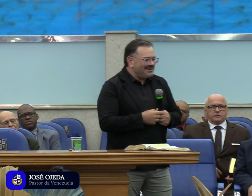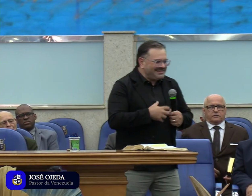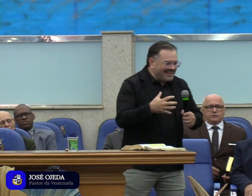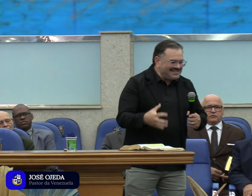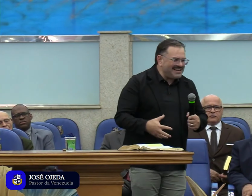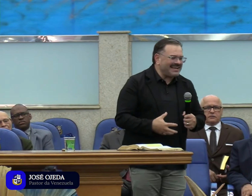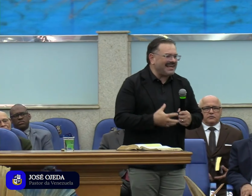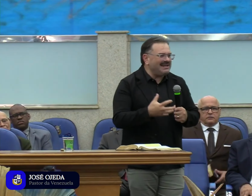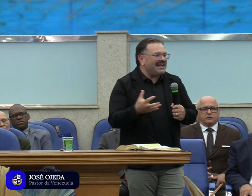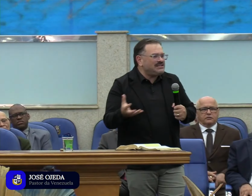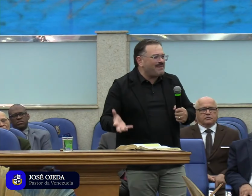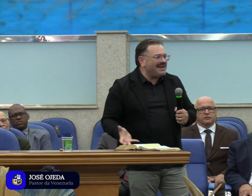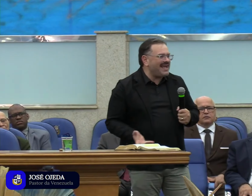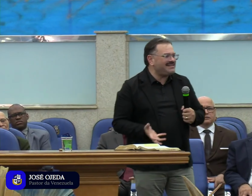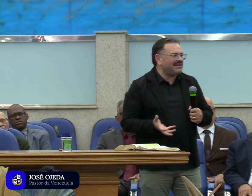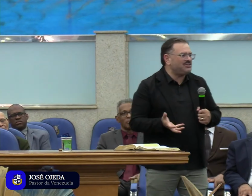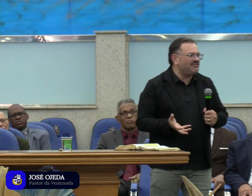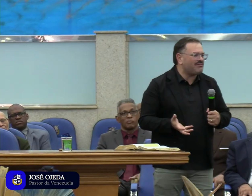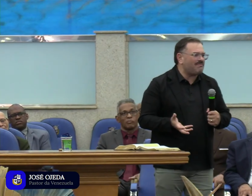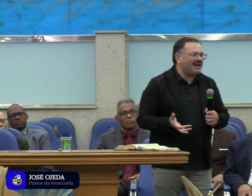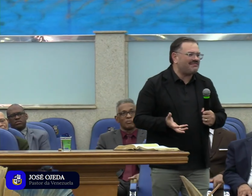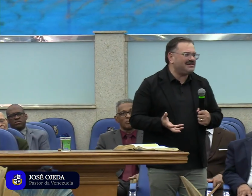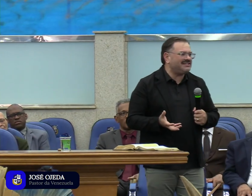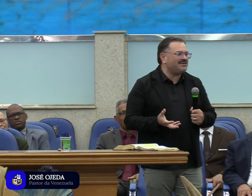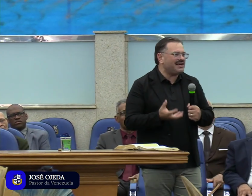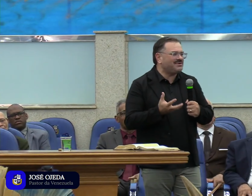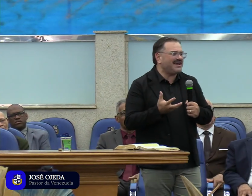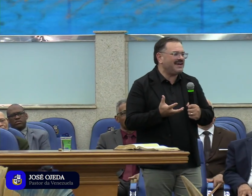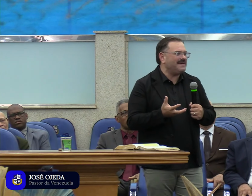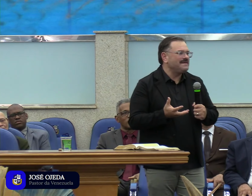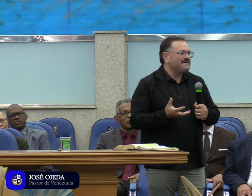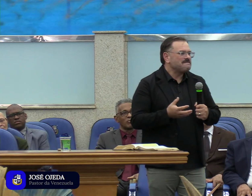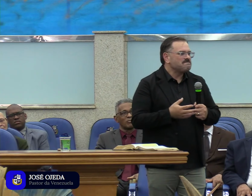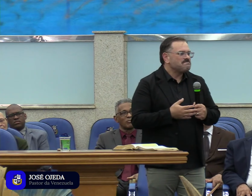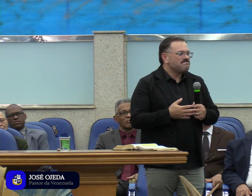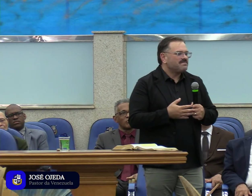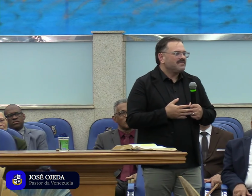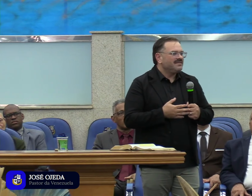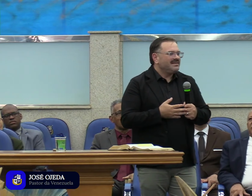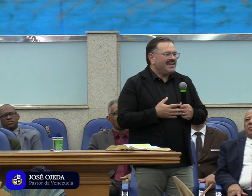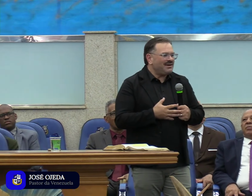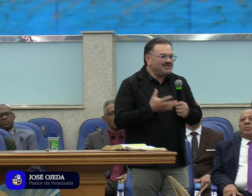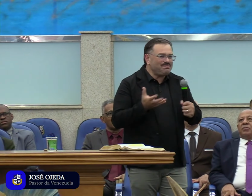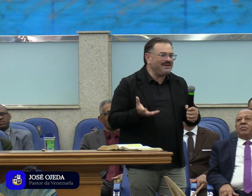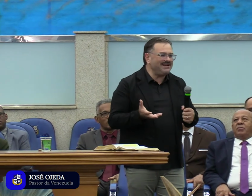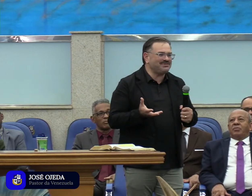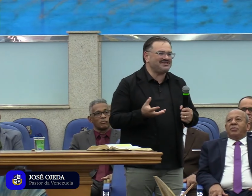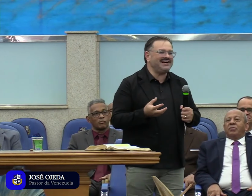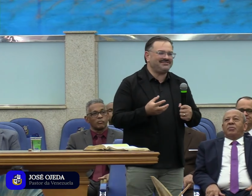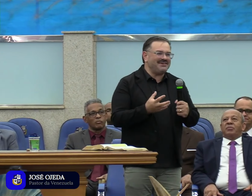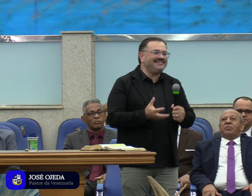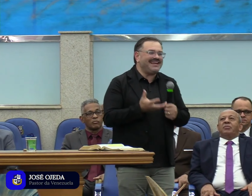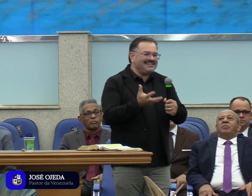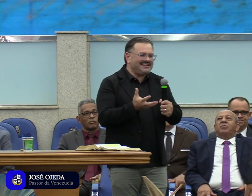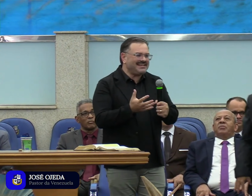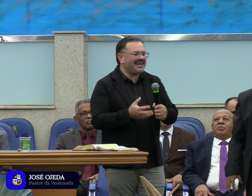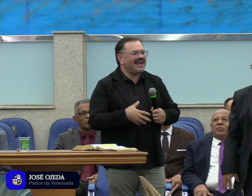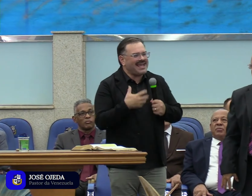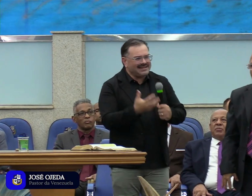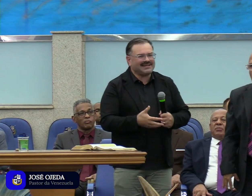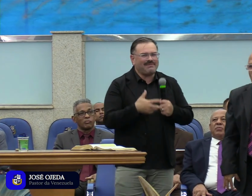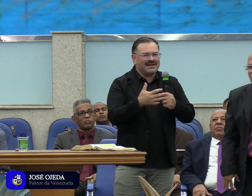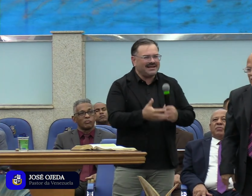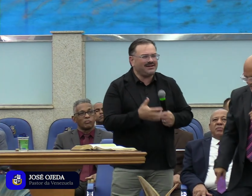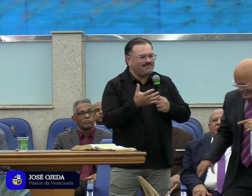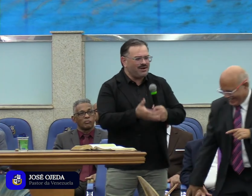E eu entendia que a experiência que eu tive com a palavra de Deus era o quê? Era o Espírito Santo. E eu entendi que era